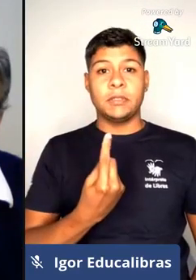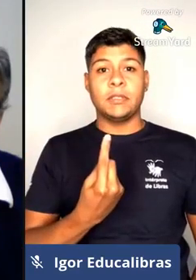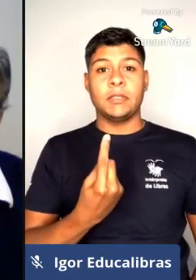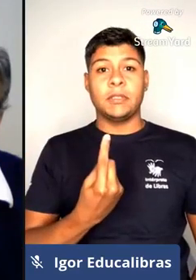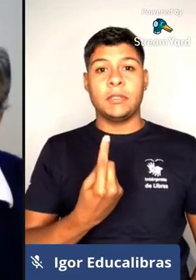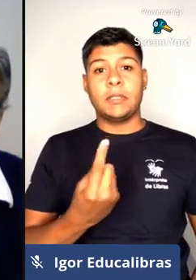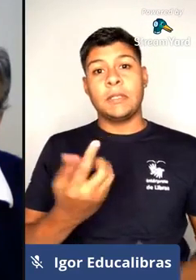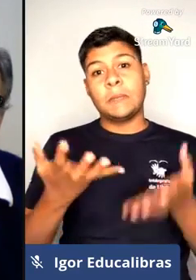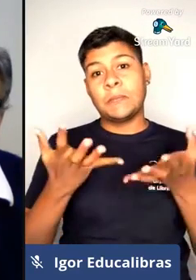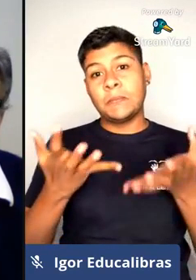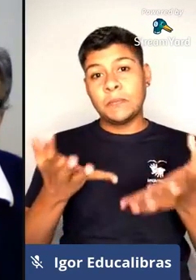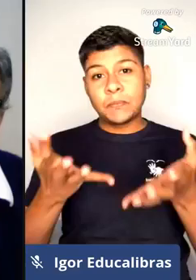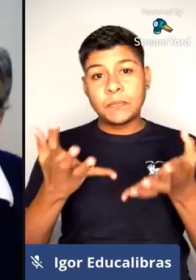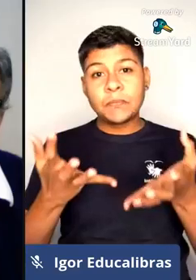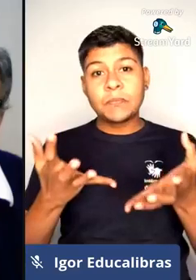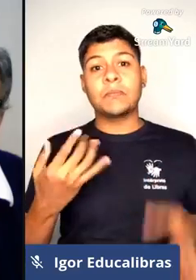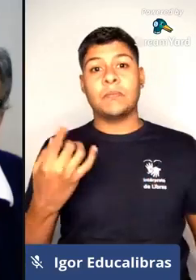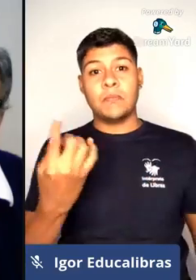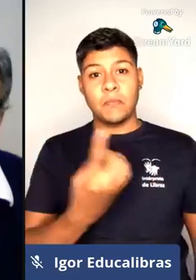queríamos